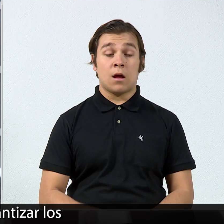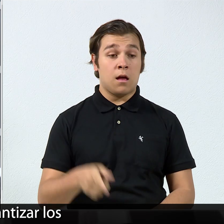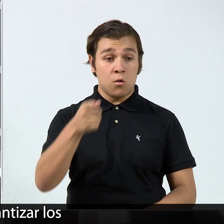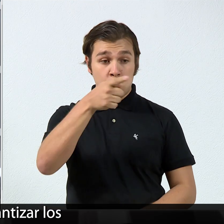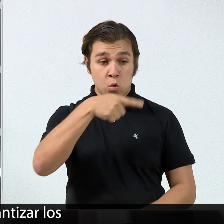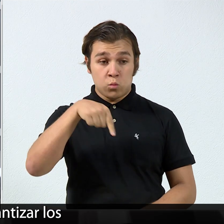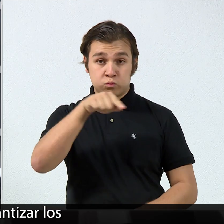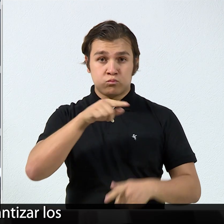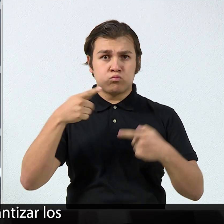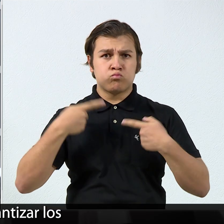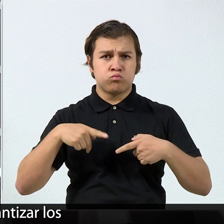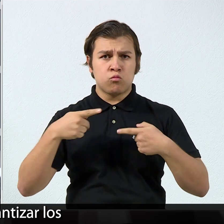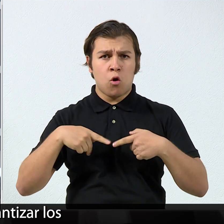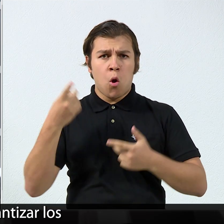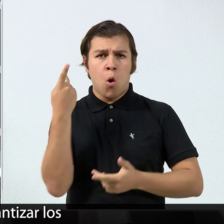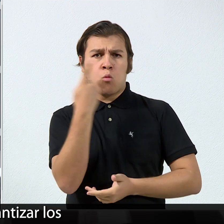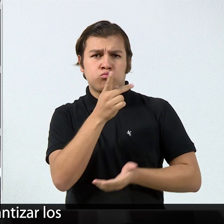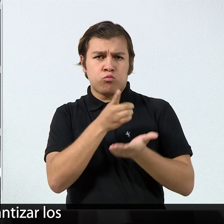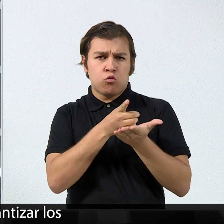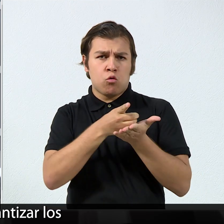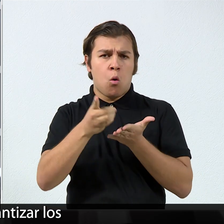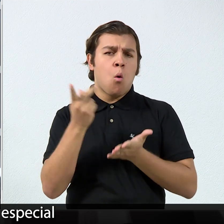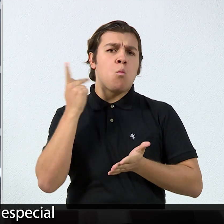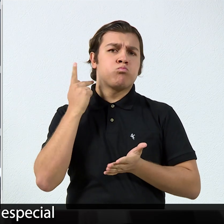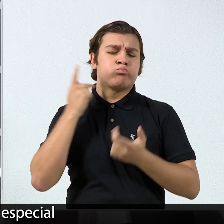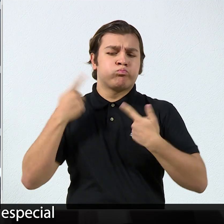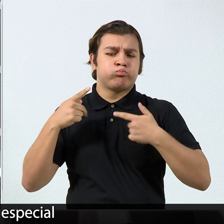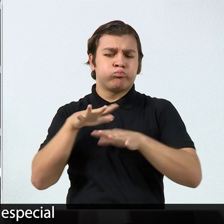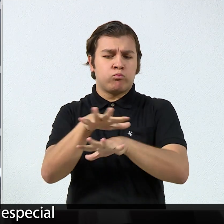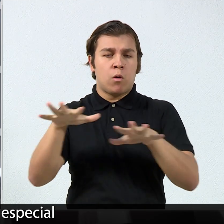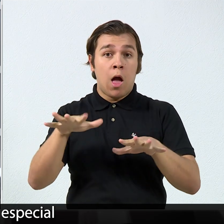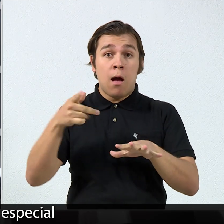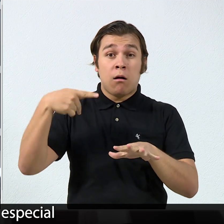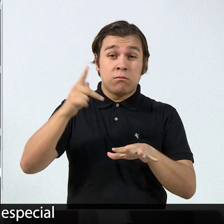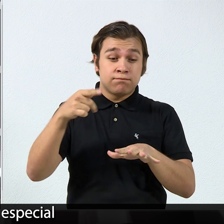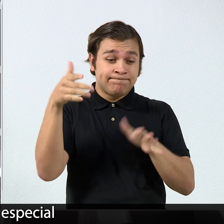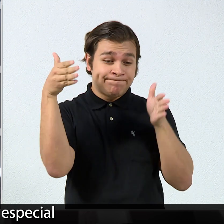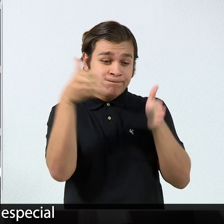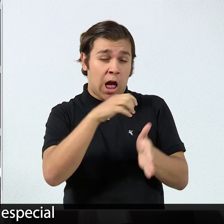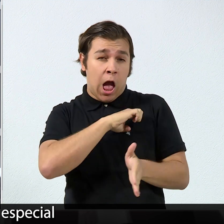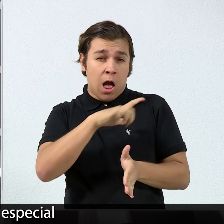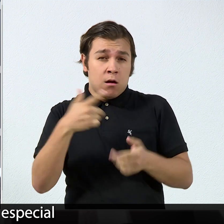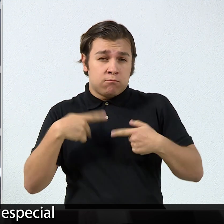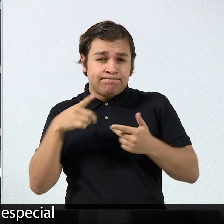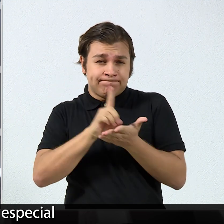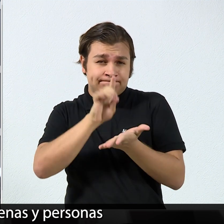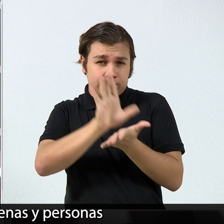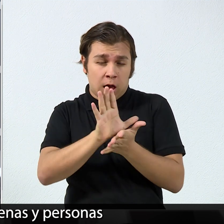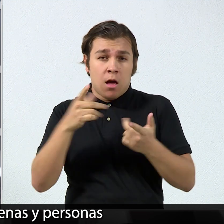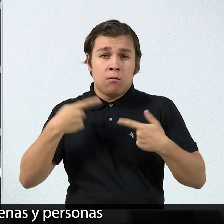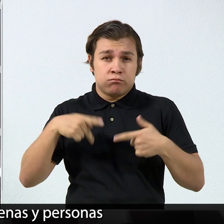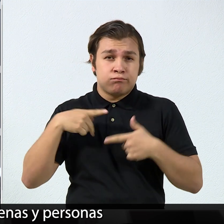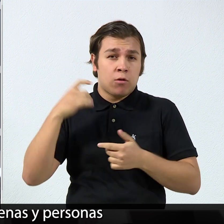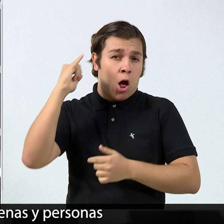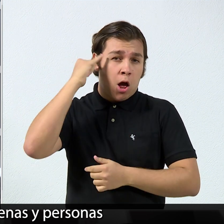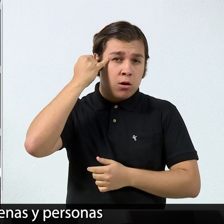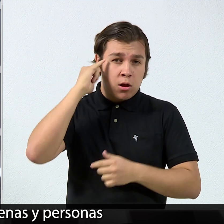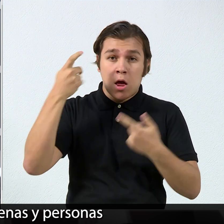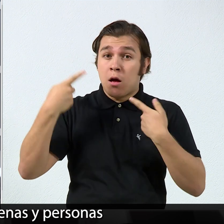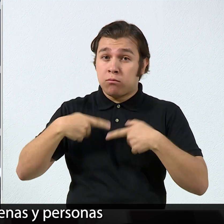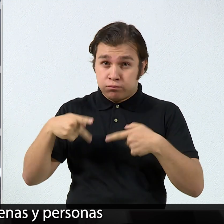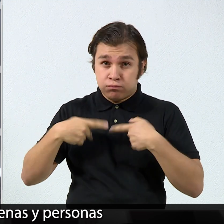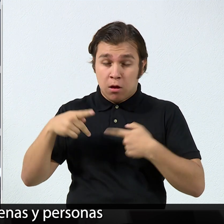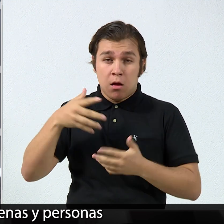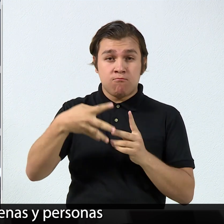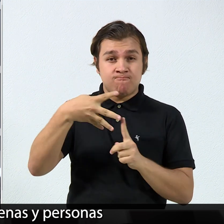Para garantizar los derechos políticos de toda la ciudadanía, pero en especial de los de las personas con discapacidad, personas indígenas y